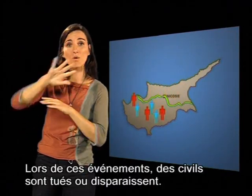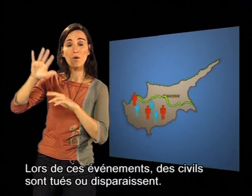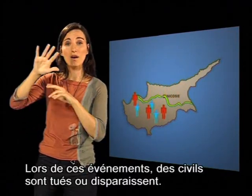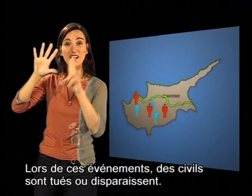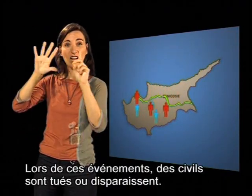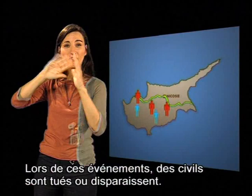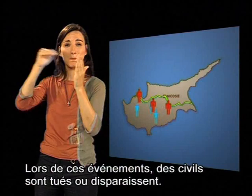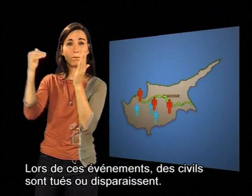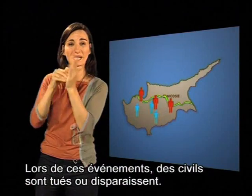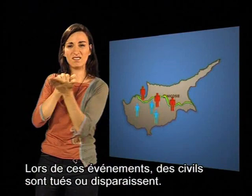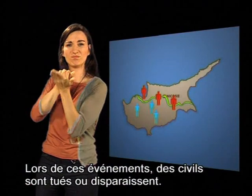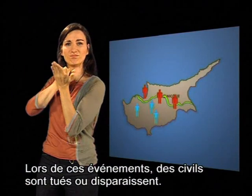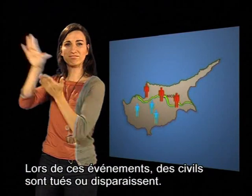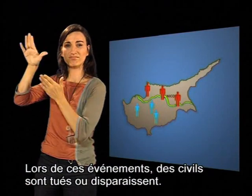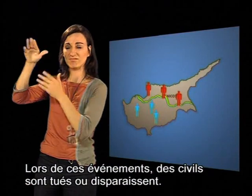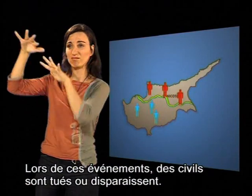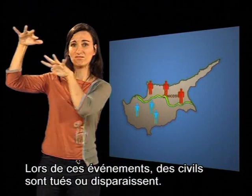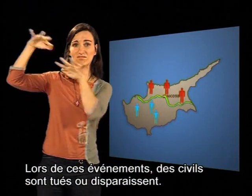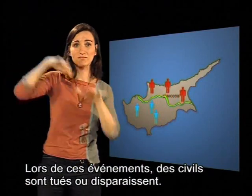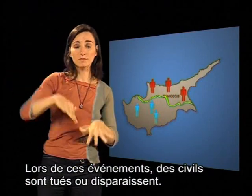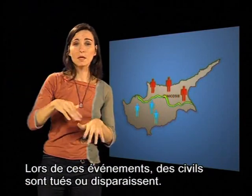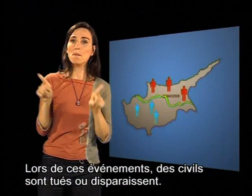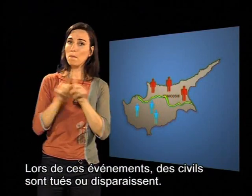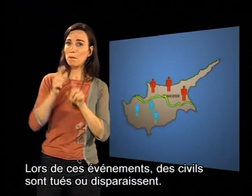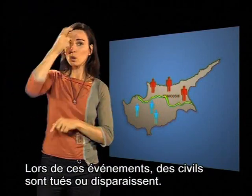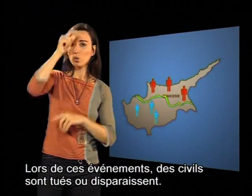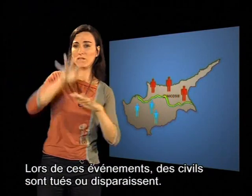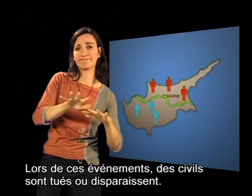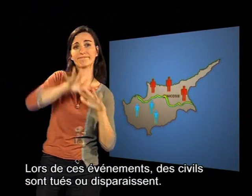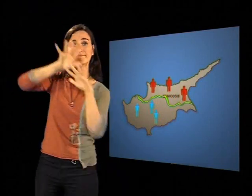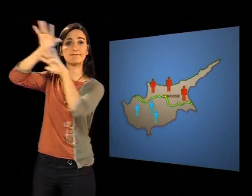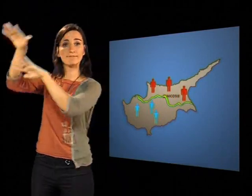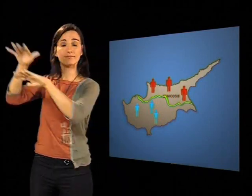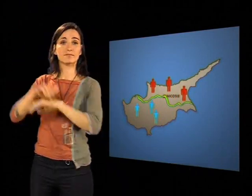Lors de ces événements, de nombreux civils sont tués ou disparaissent.